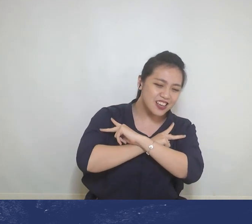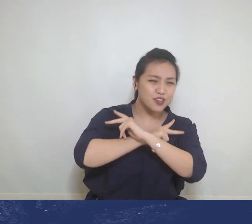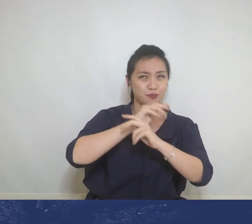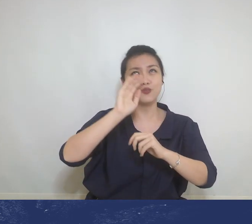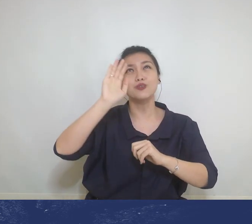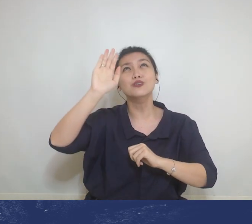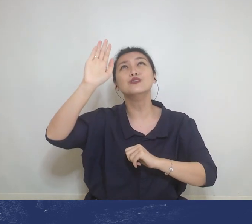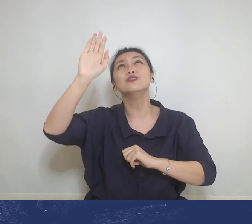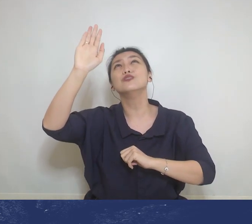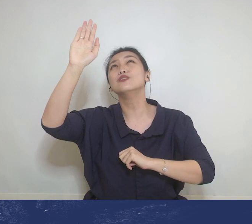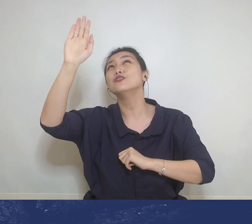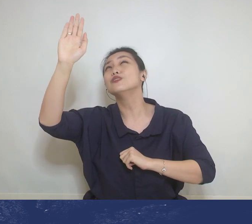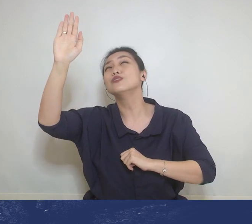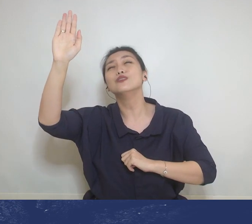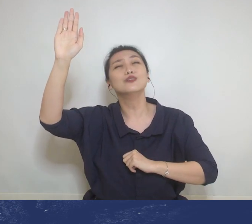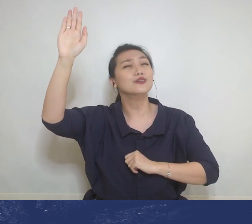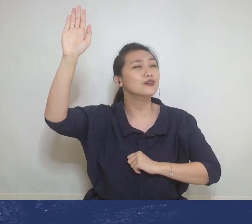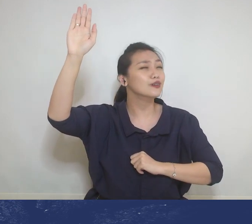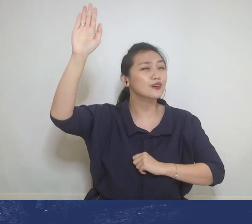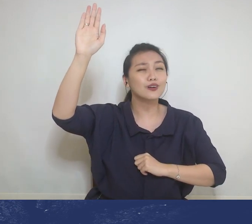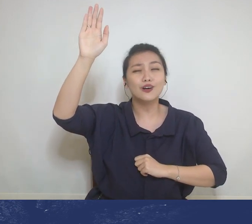menceritakan kasihmu.